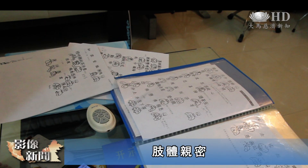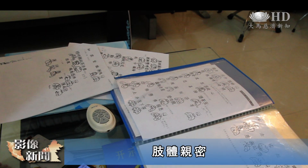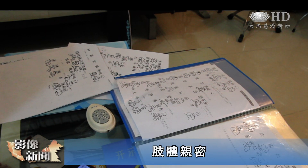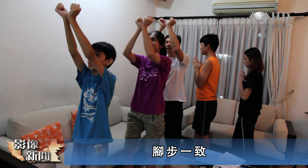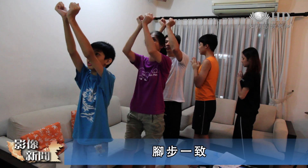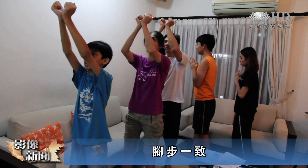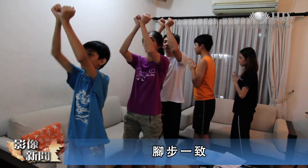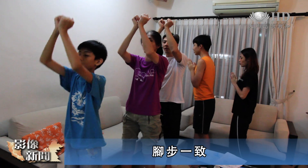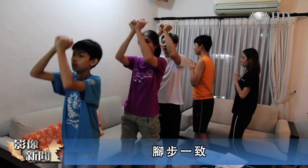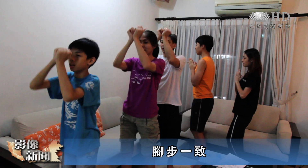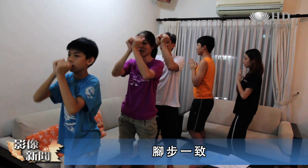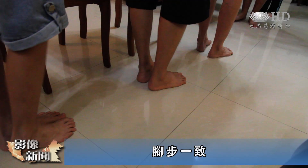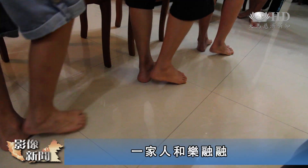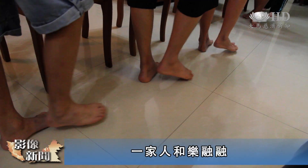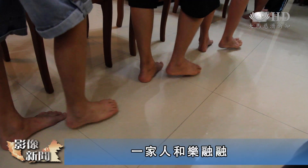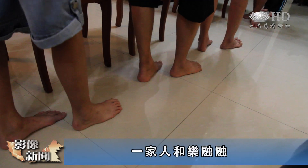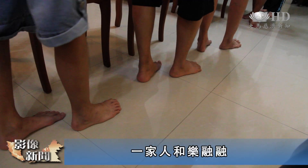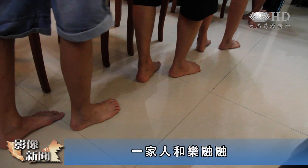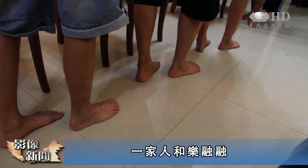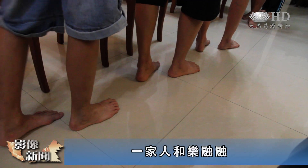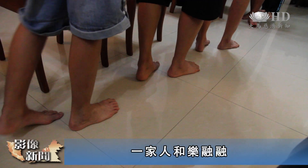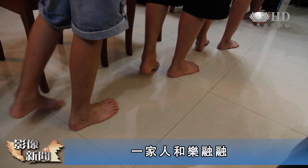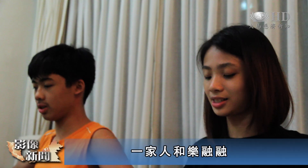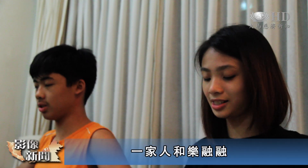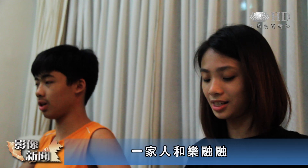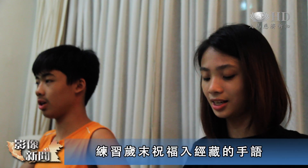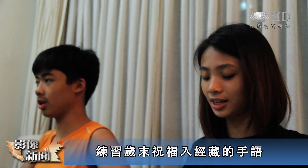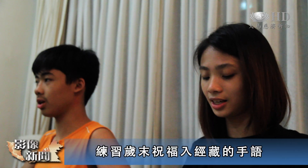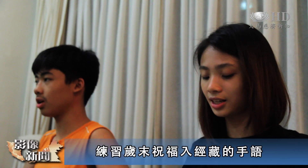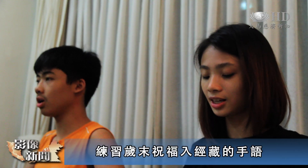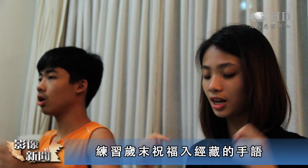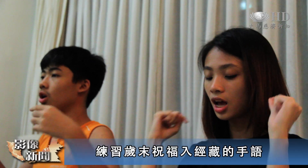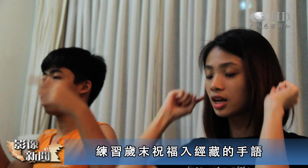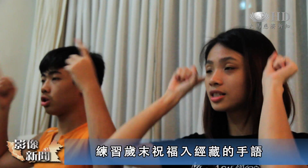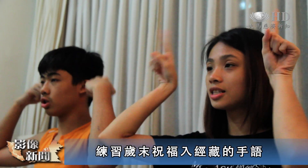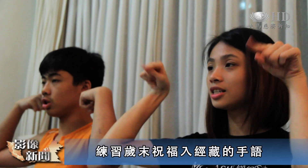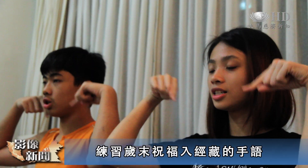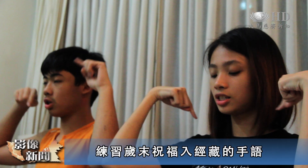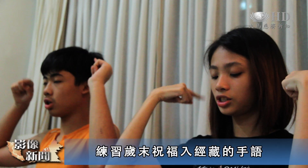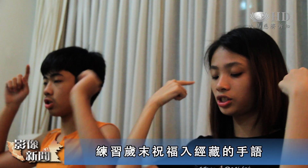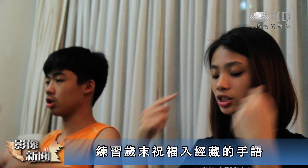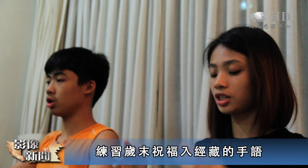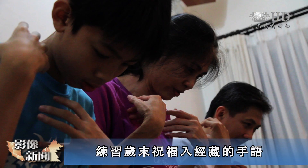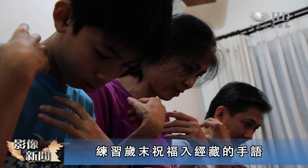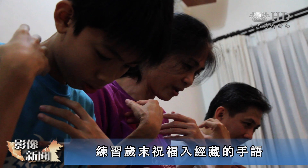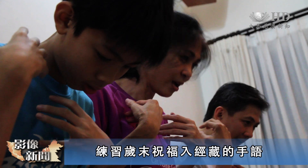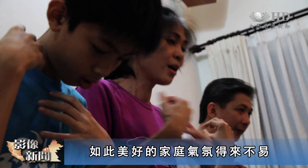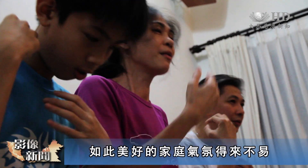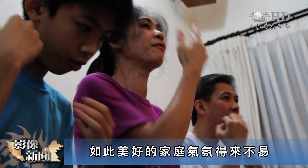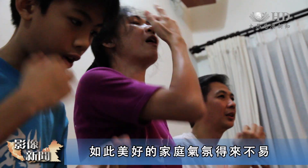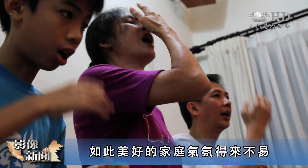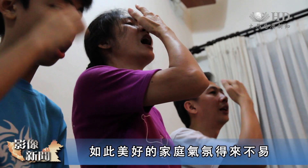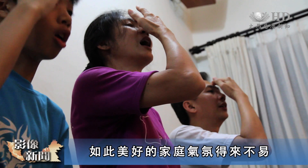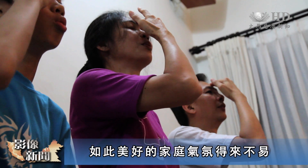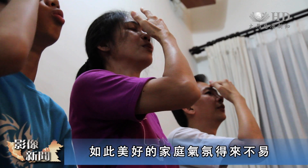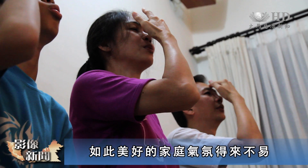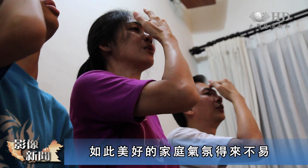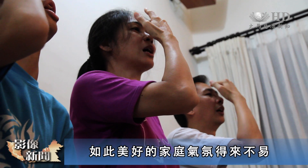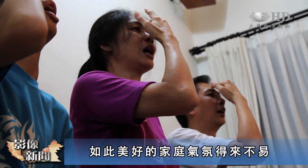起亲密，脚步一致，一家人和乐融融，练习岁末祝福入进藏的手语。如此美好的家庭气氛